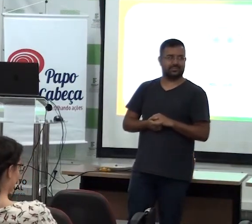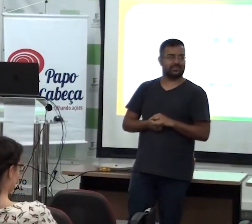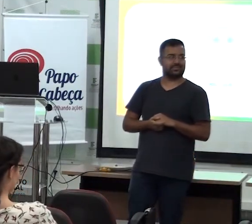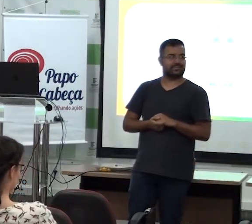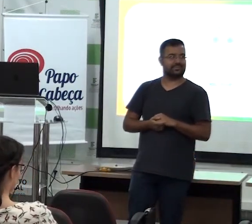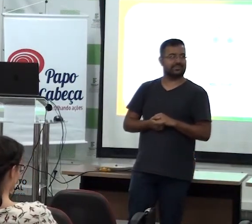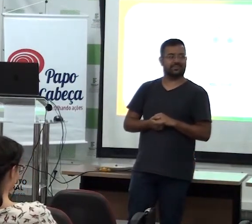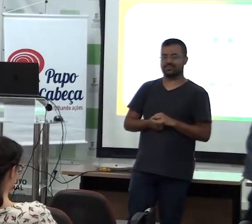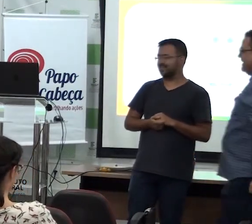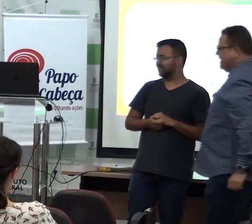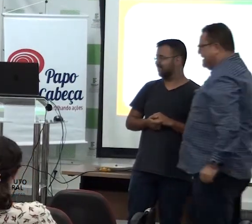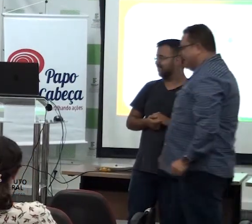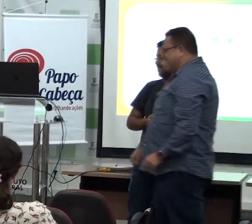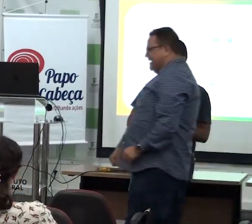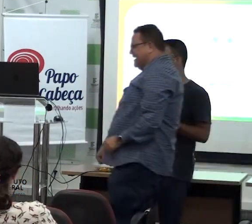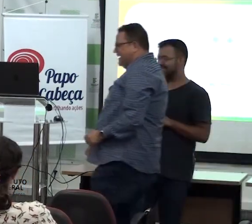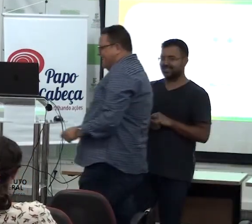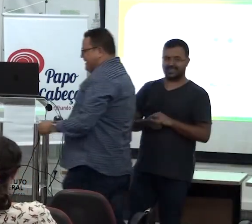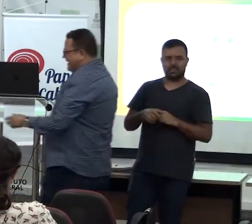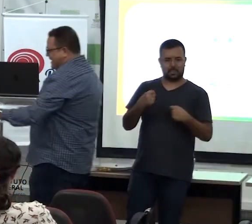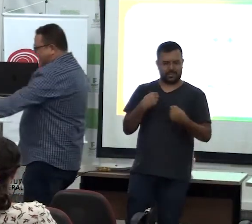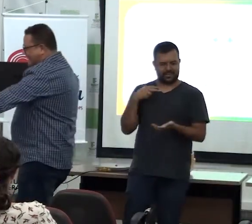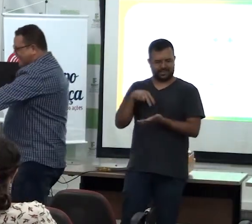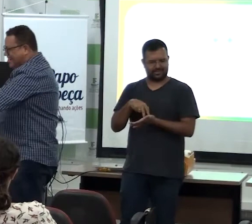2017. Na frente.